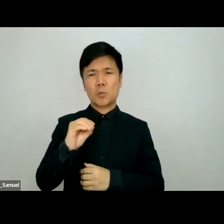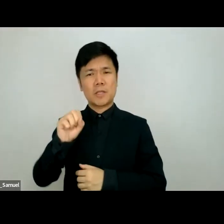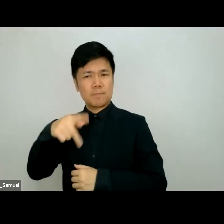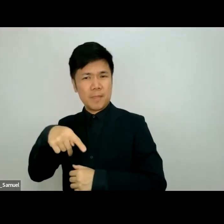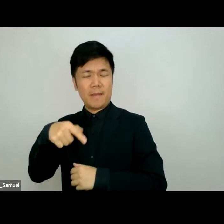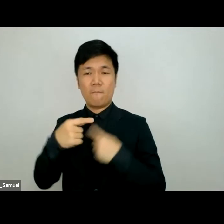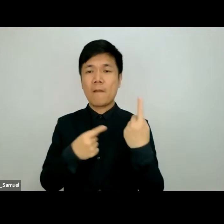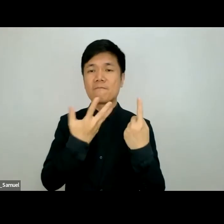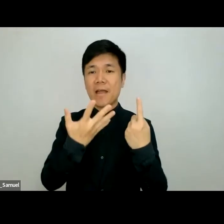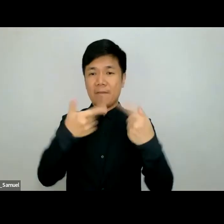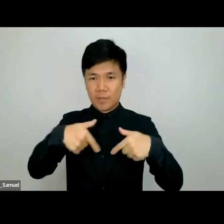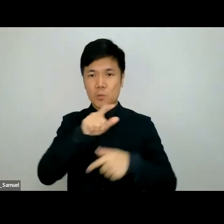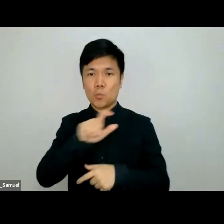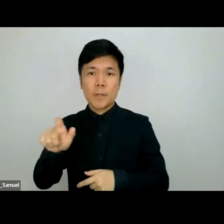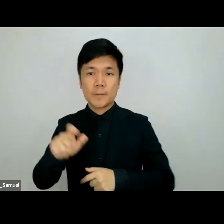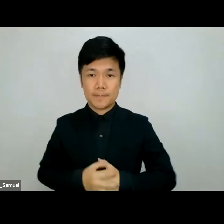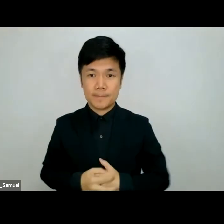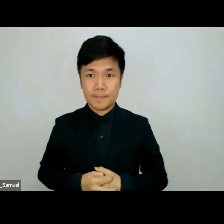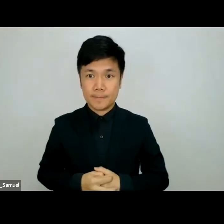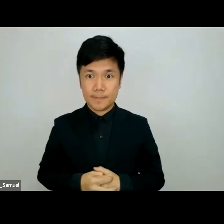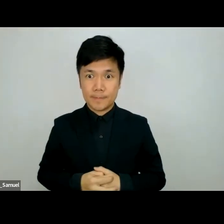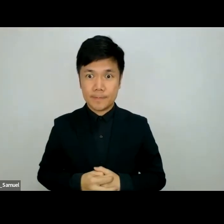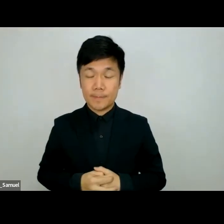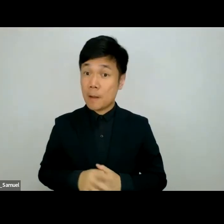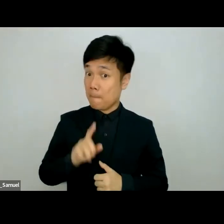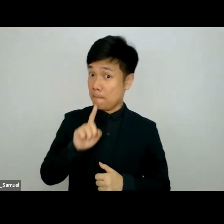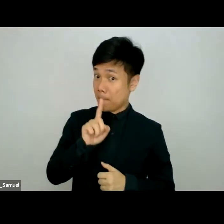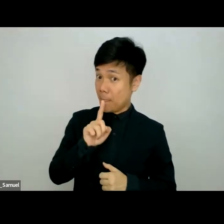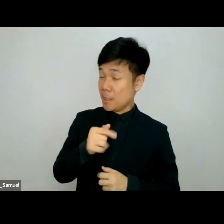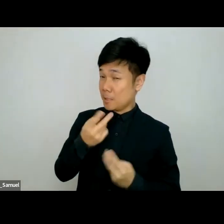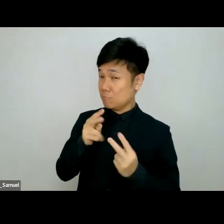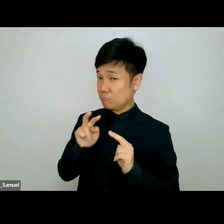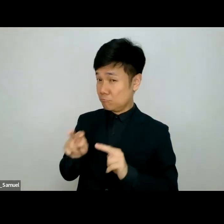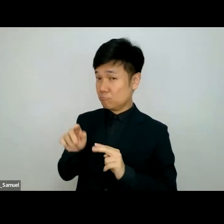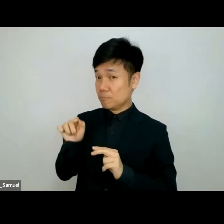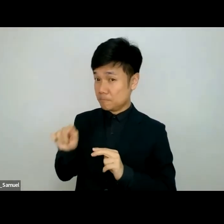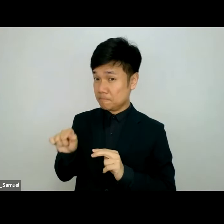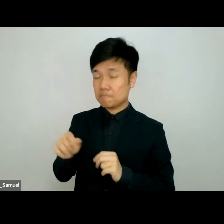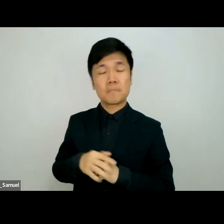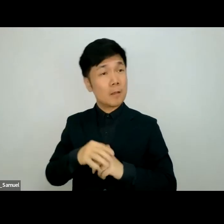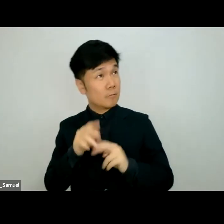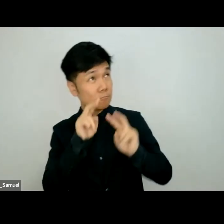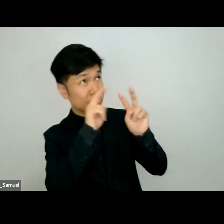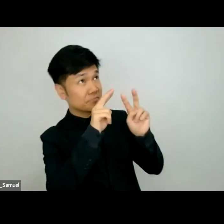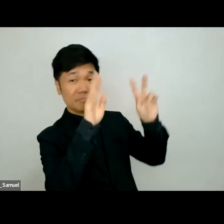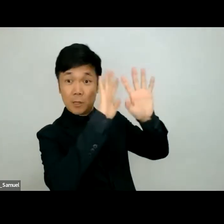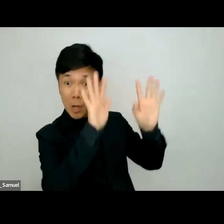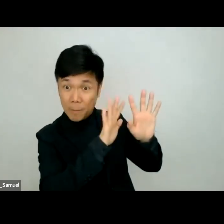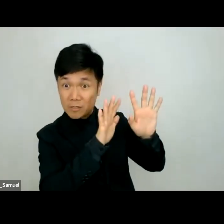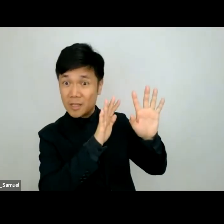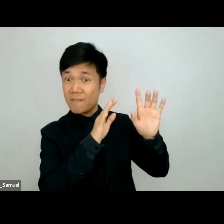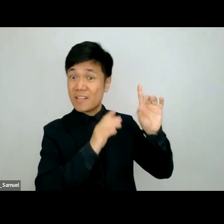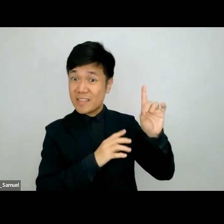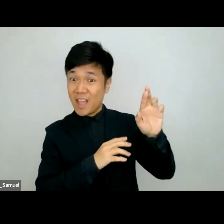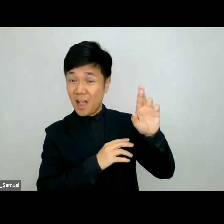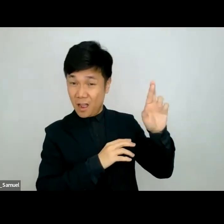COSP 15 qui a lieu cette semaine. Si nous examinons le sous-thème de priorité,